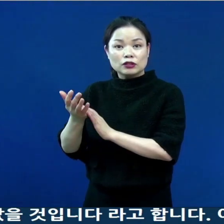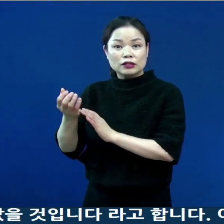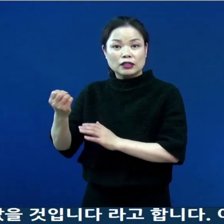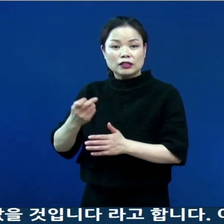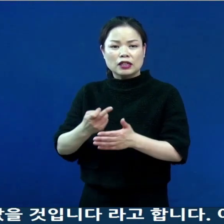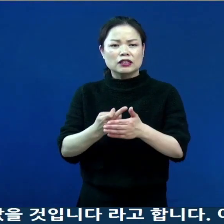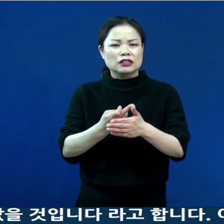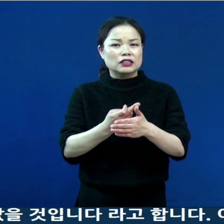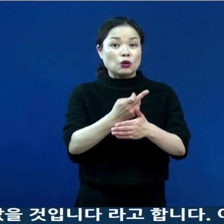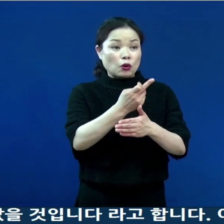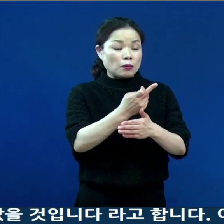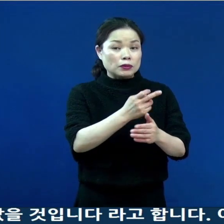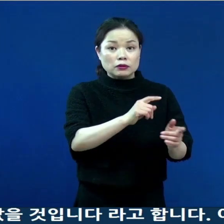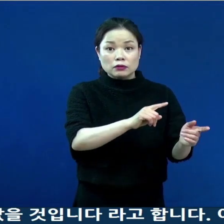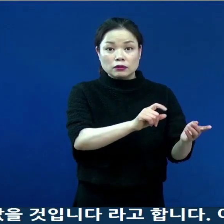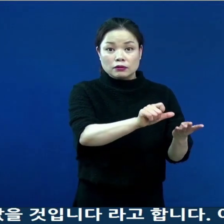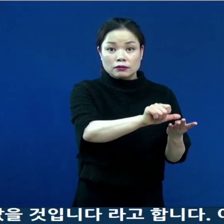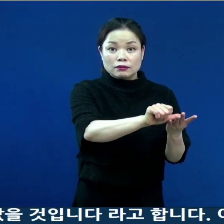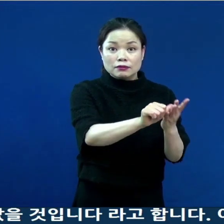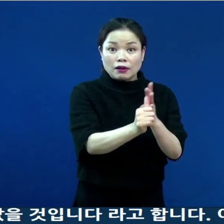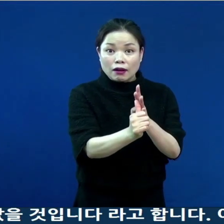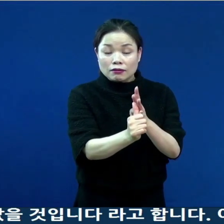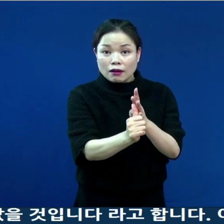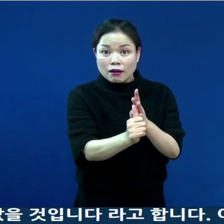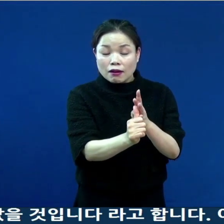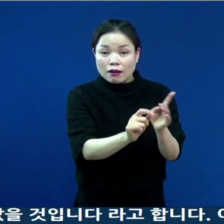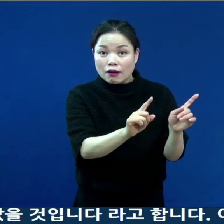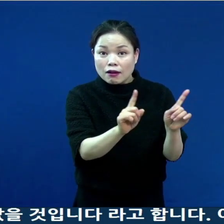오라비가 살았다 얘기하면서,